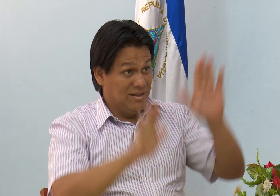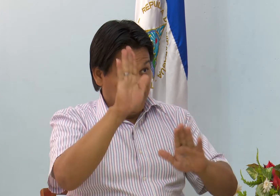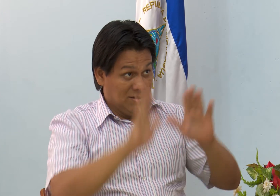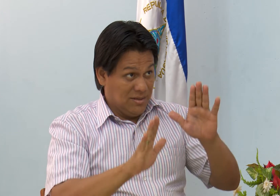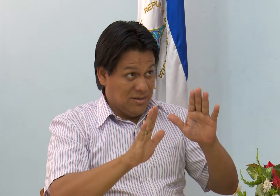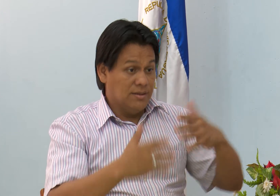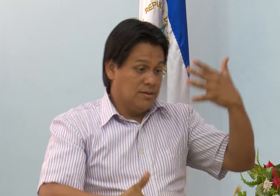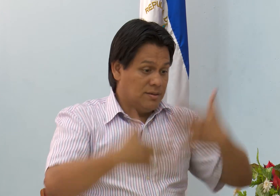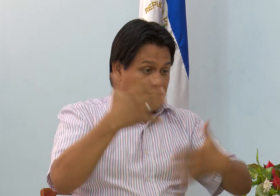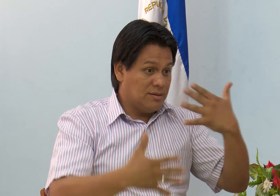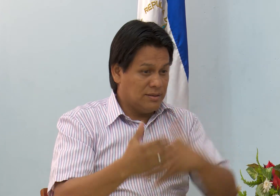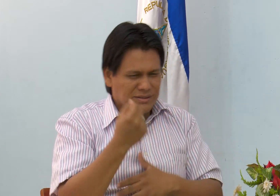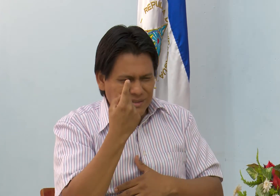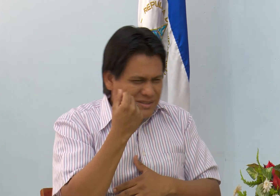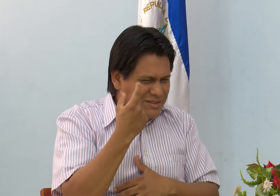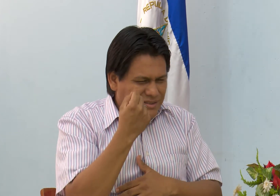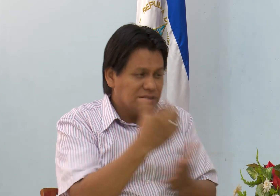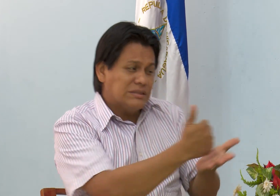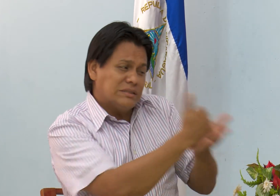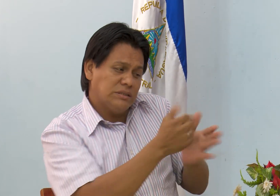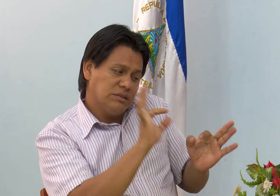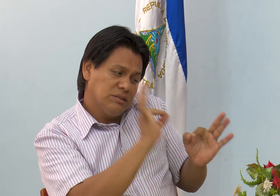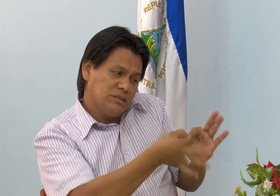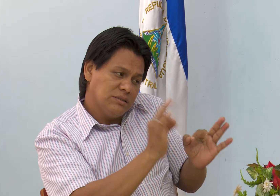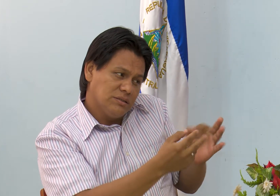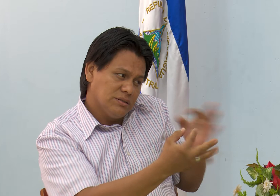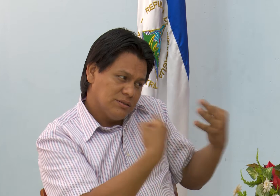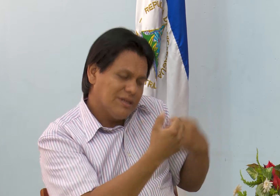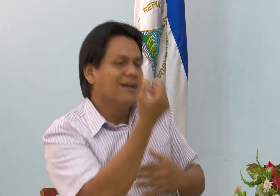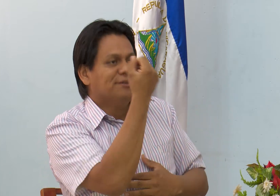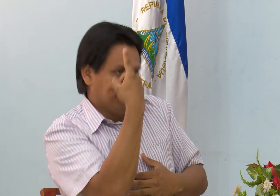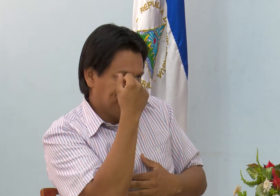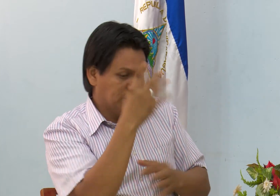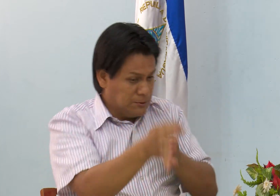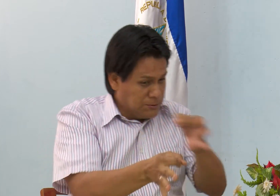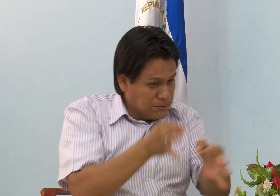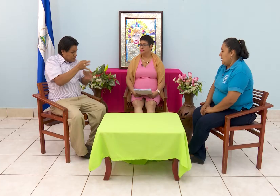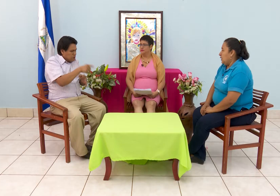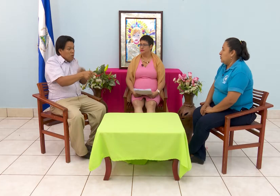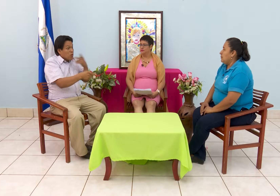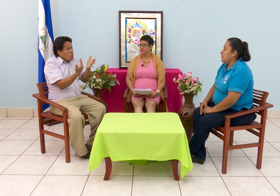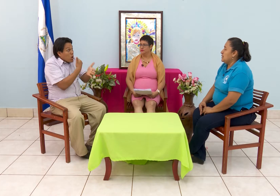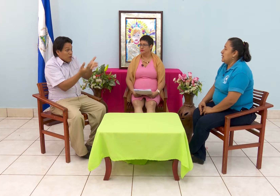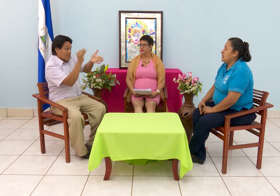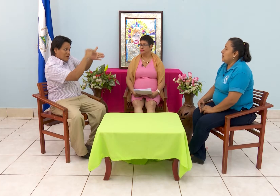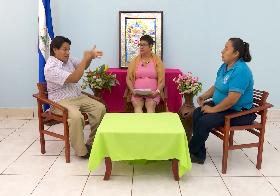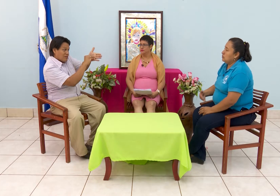Sí, por ejemplo, principalmente en lo que es la falta de señas. Algunas veces se